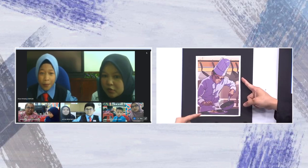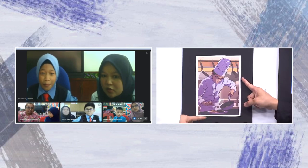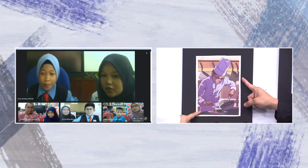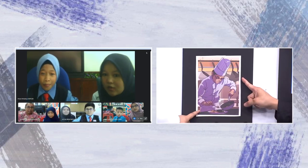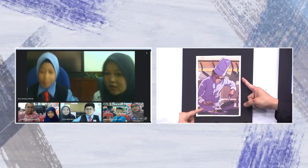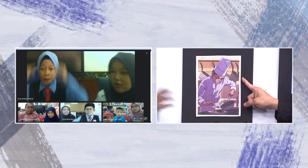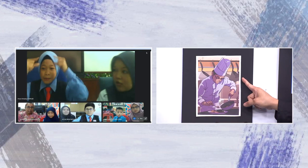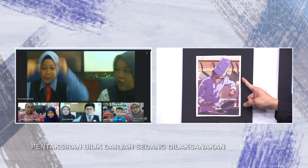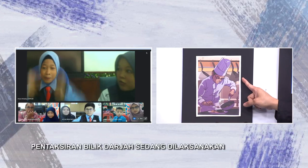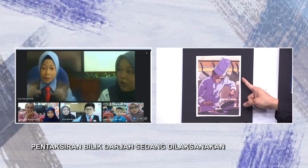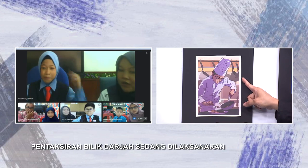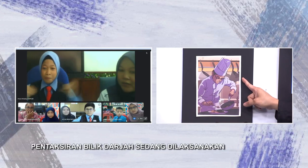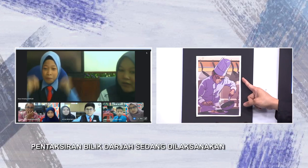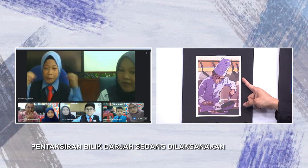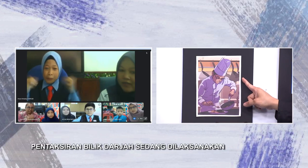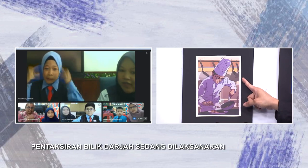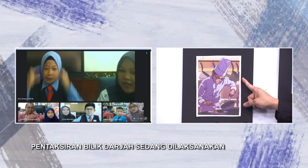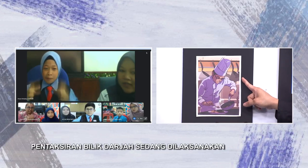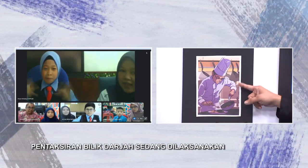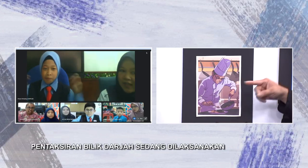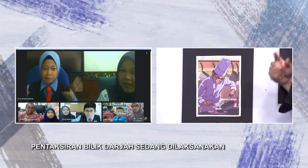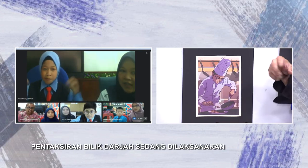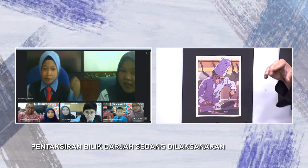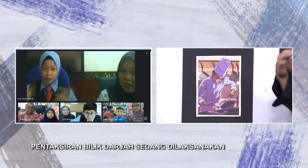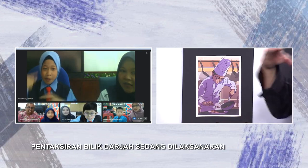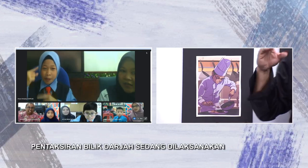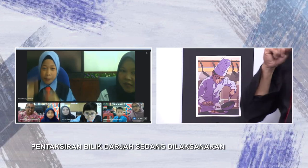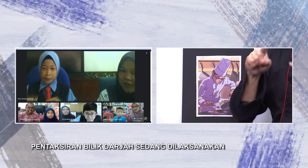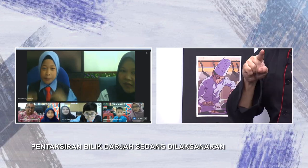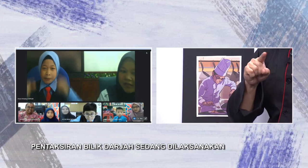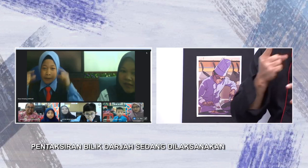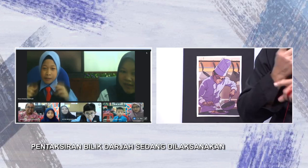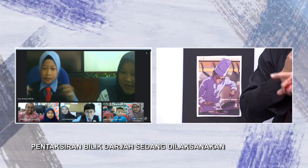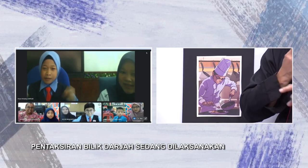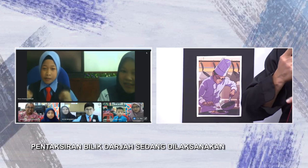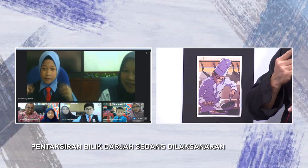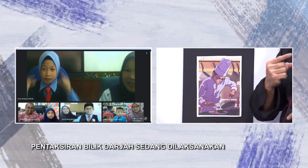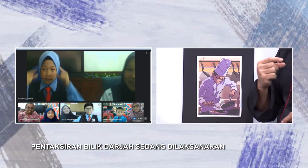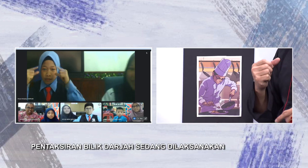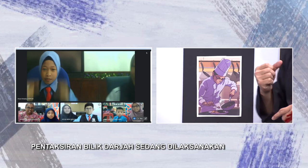Okey. Ni isyarat apa? Tukang masak. Cepat jawapannya. Betul.